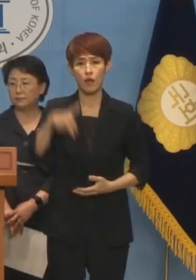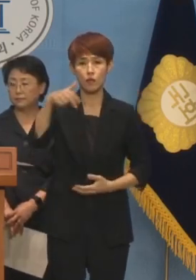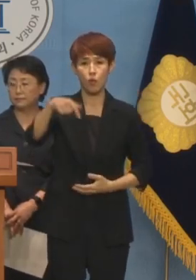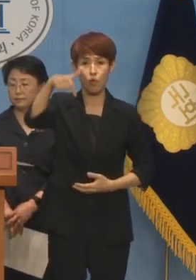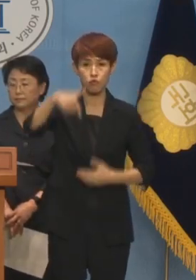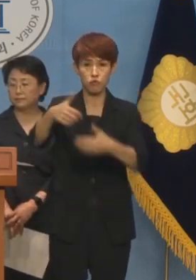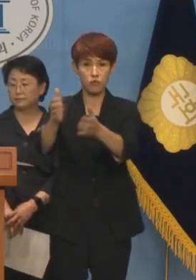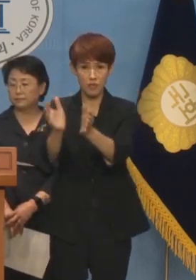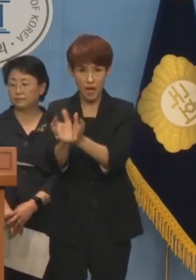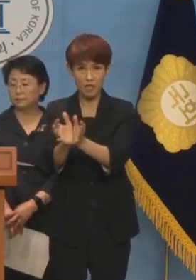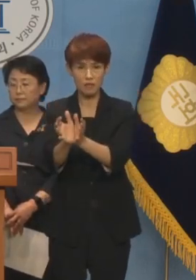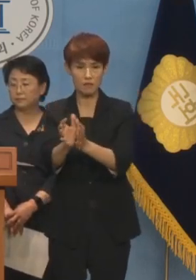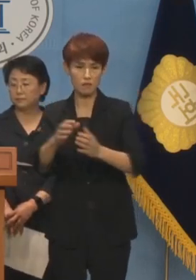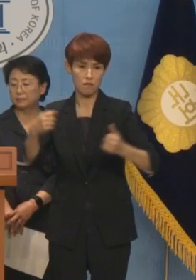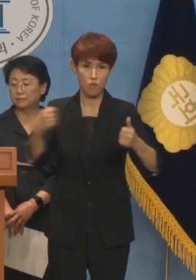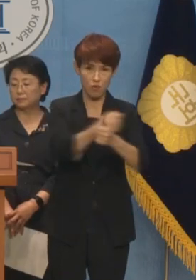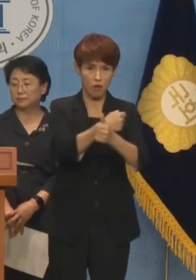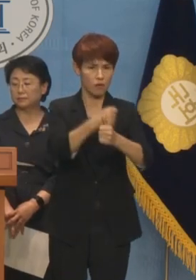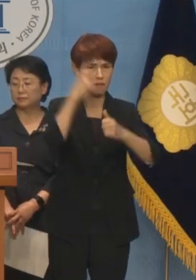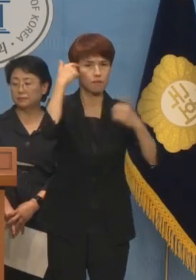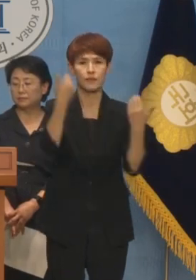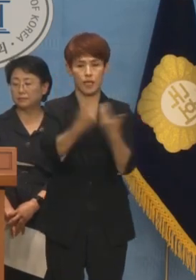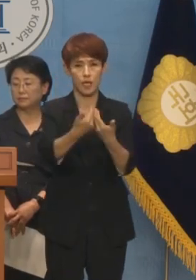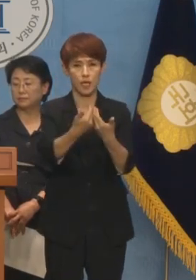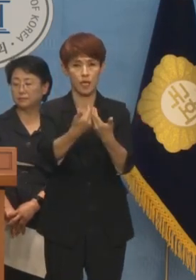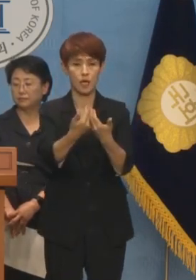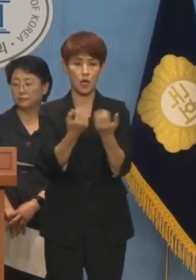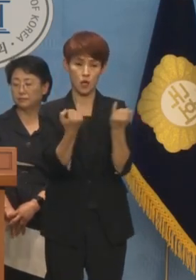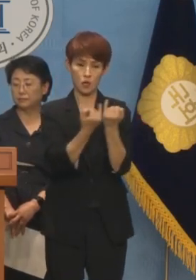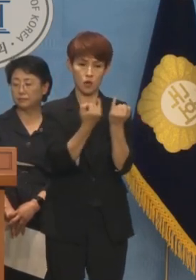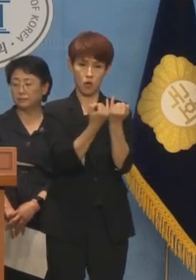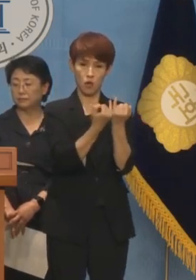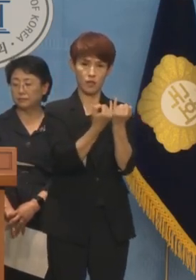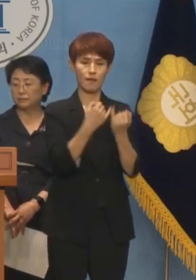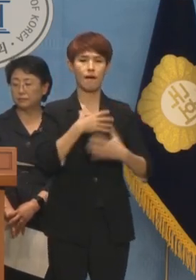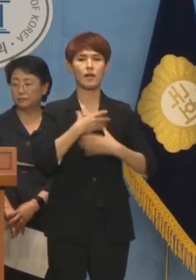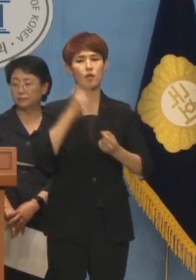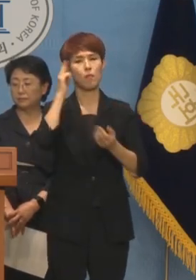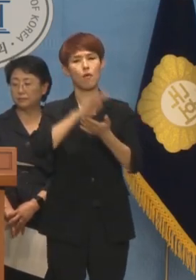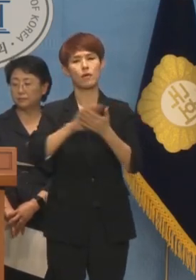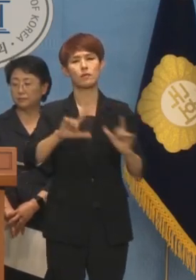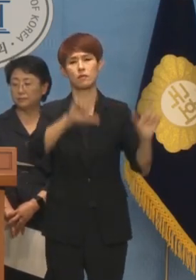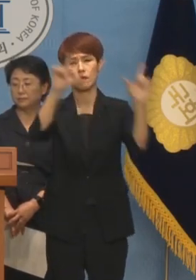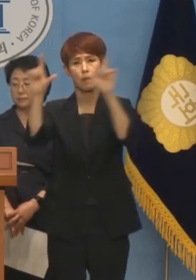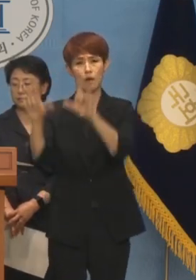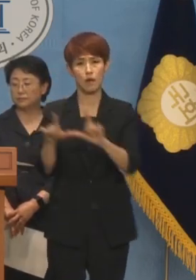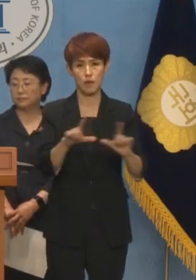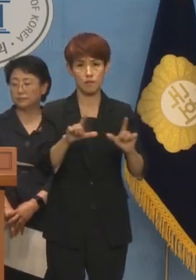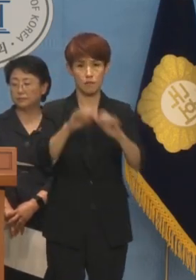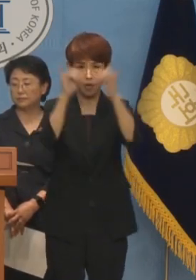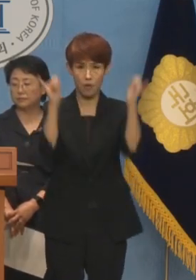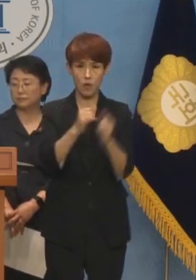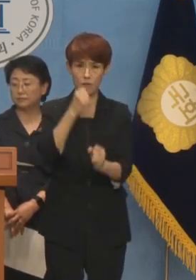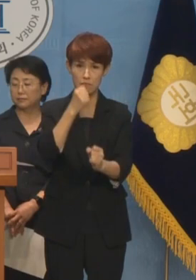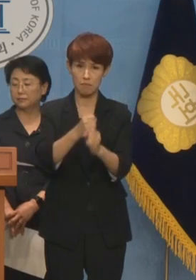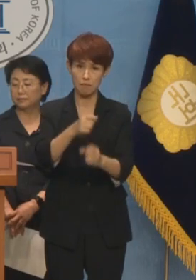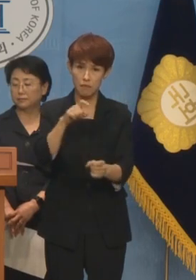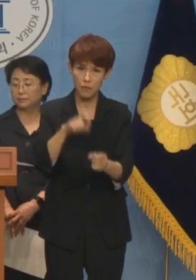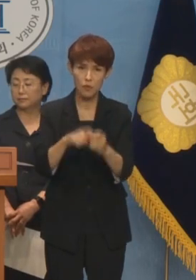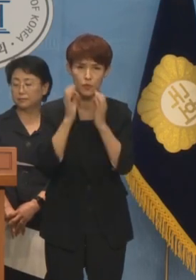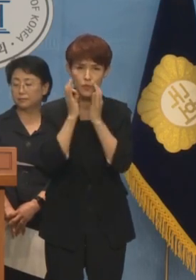조국혁신당은 폭력에 반대합니다. 특히 여성들이 안전하고 평화로운 삶을 영위할 수 있는 사회를 만들기